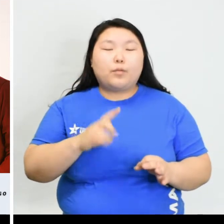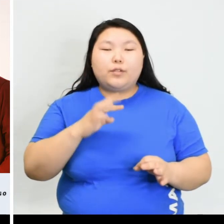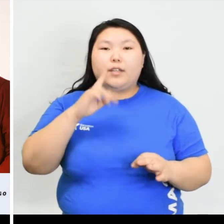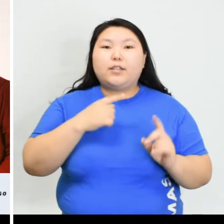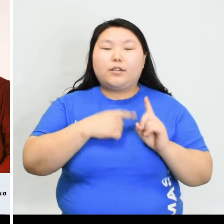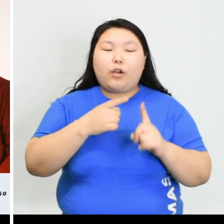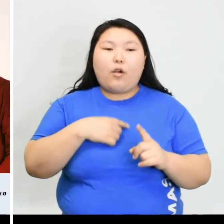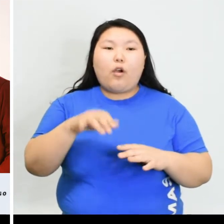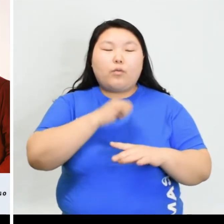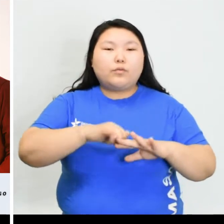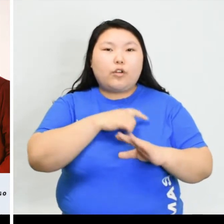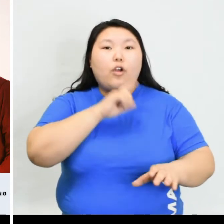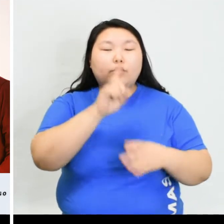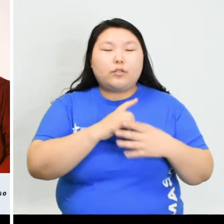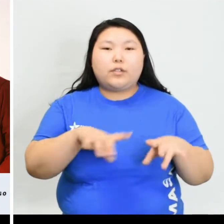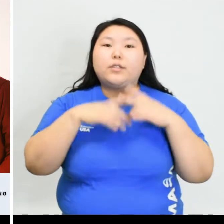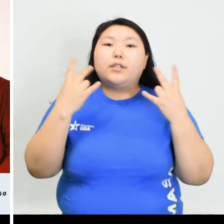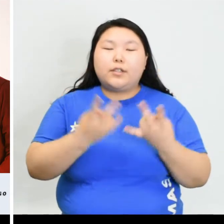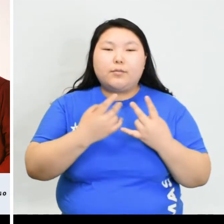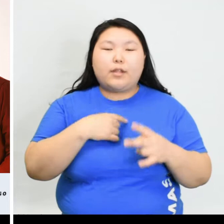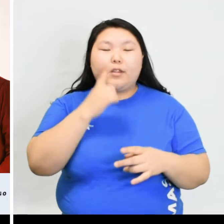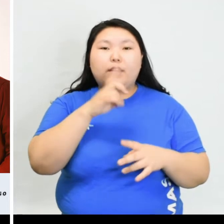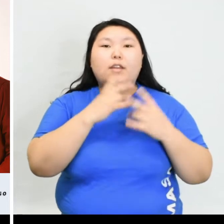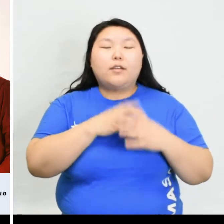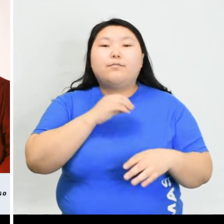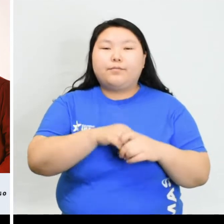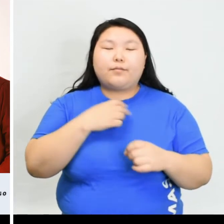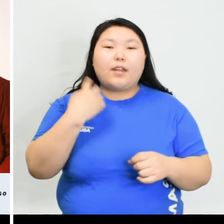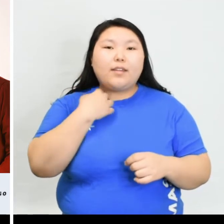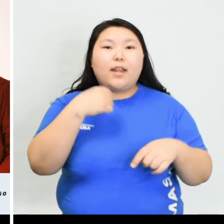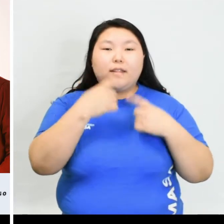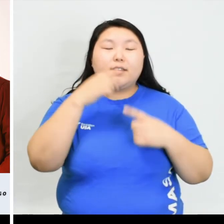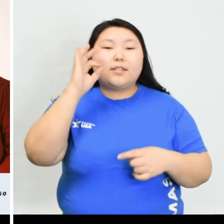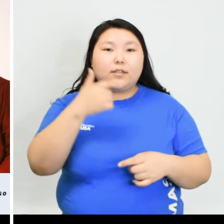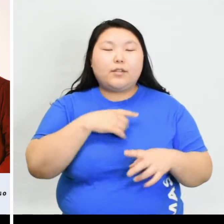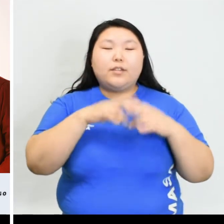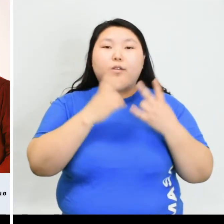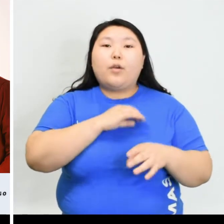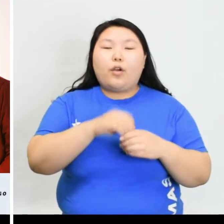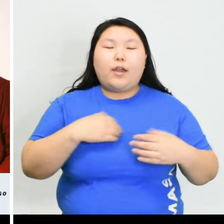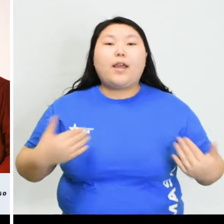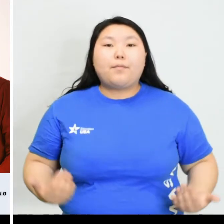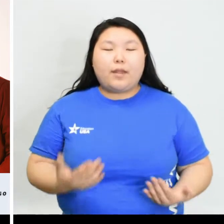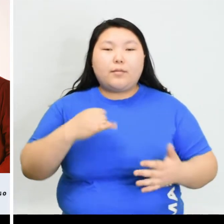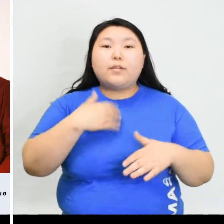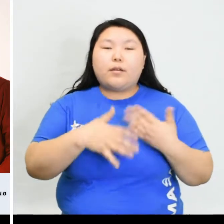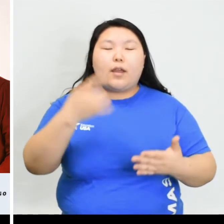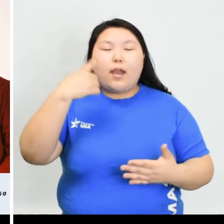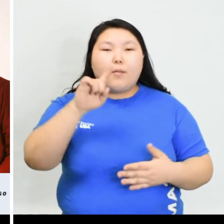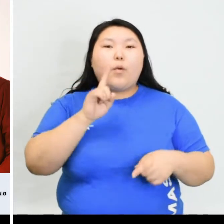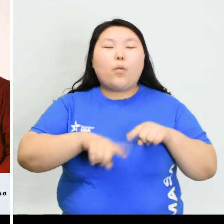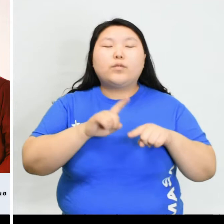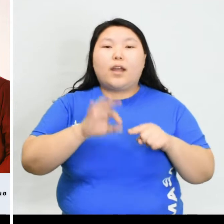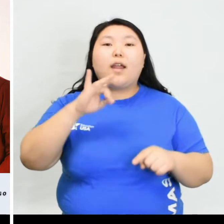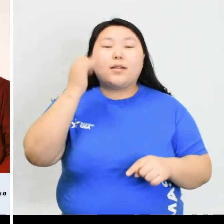бол яг тэр оронд нь очиод тэгээ нийгэмд нэгэмшээд англи хэлээр ярьдаг тийм нийгэмд нь ороод амьдраад тэгж